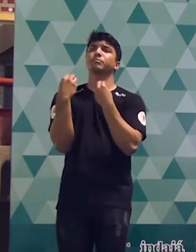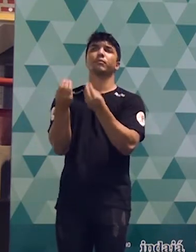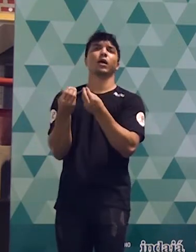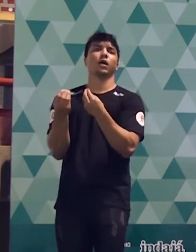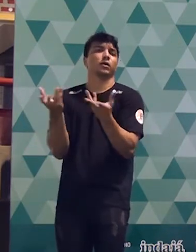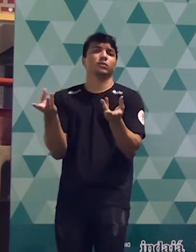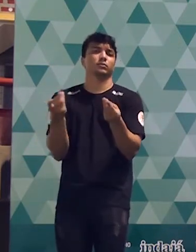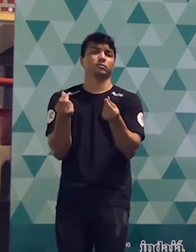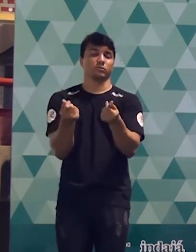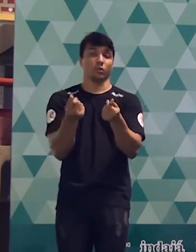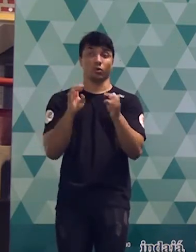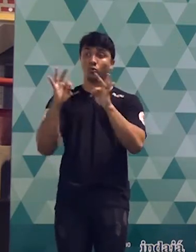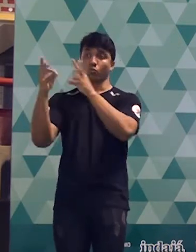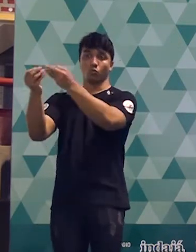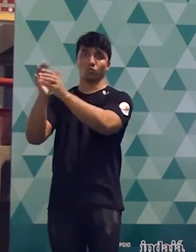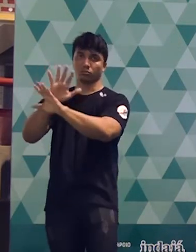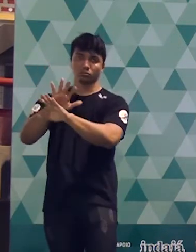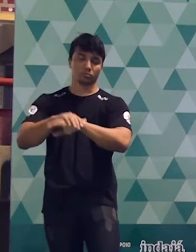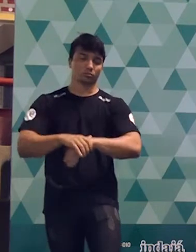é essa? Turma,